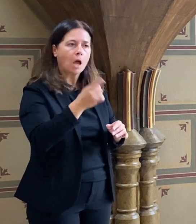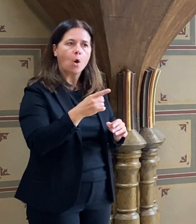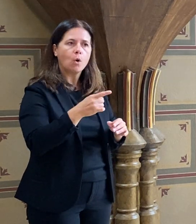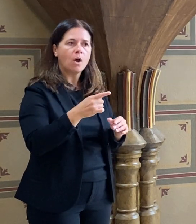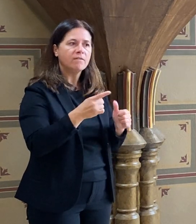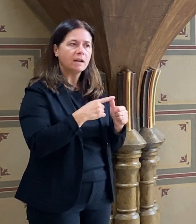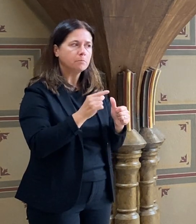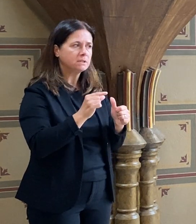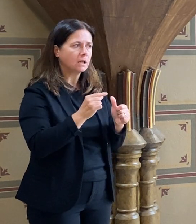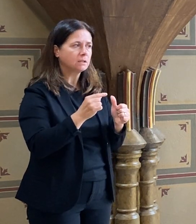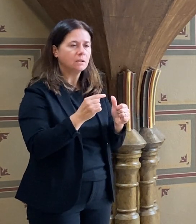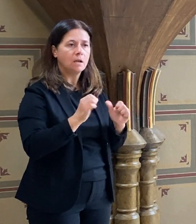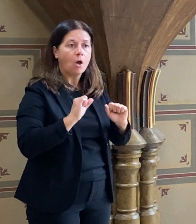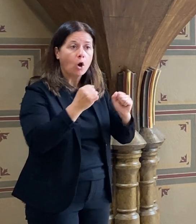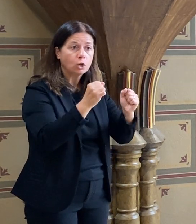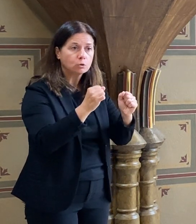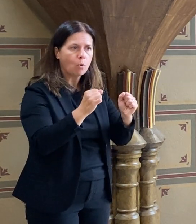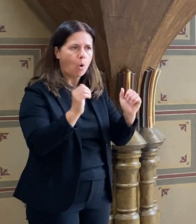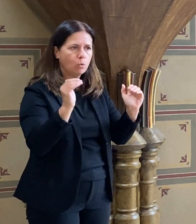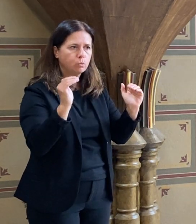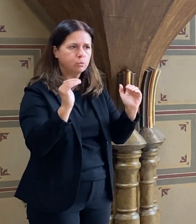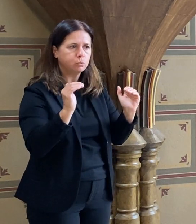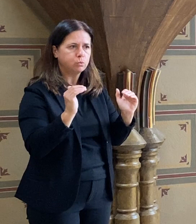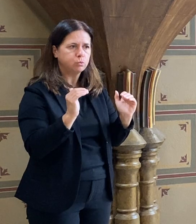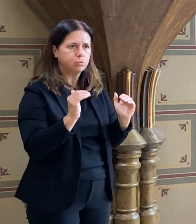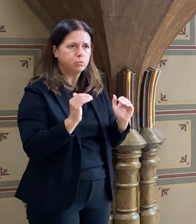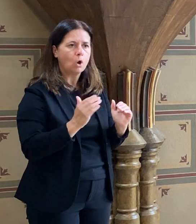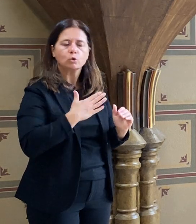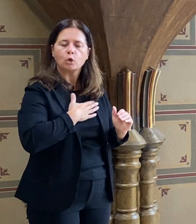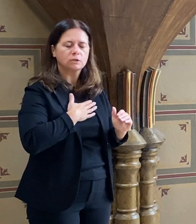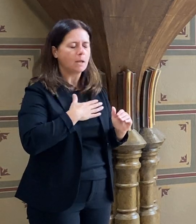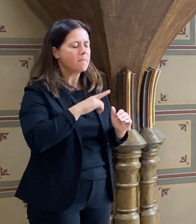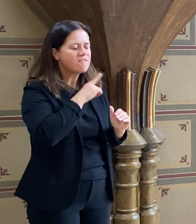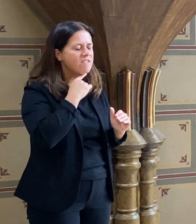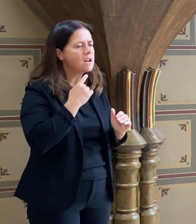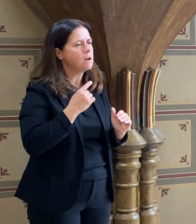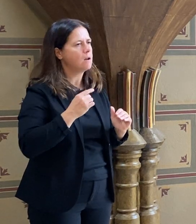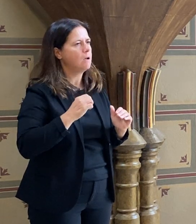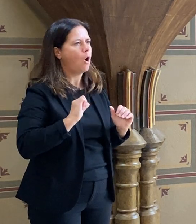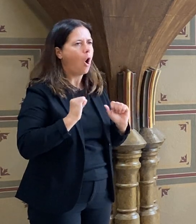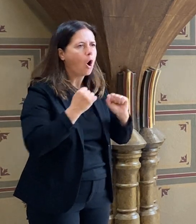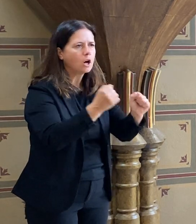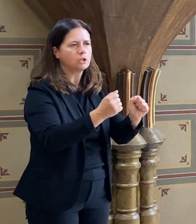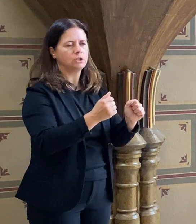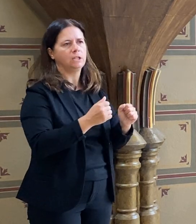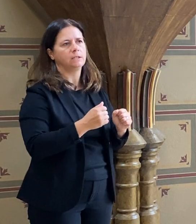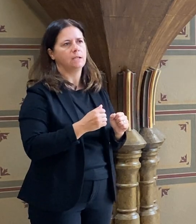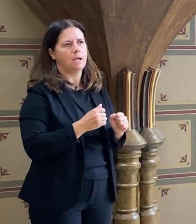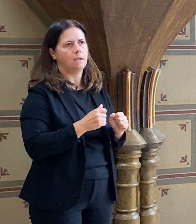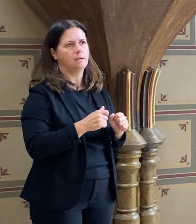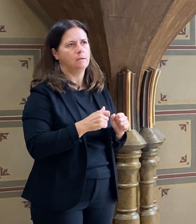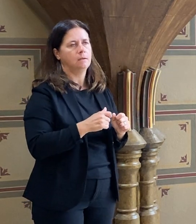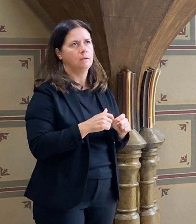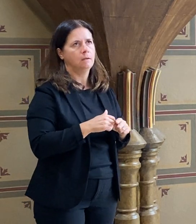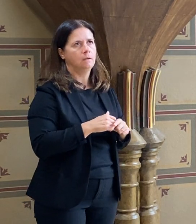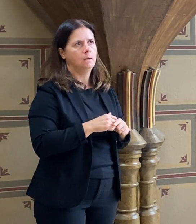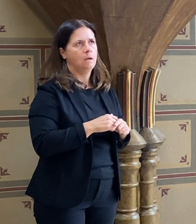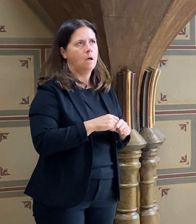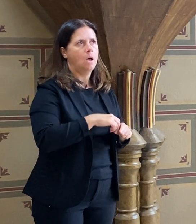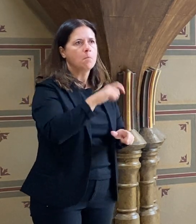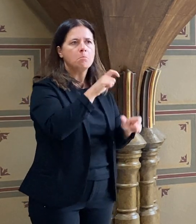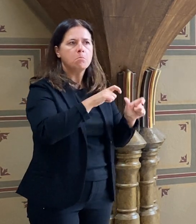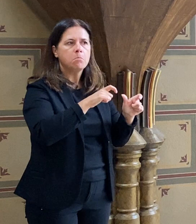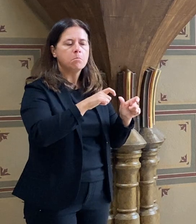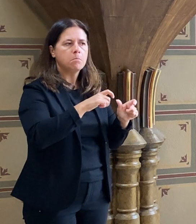nachlässt, so schaut ihr immer noch auf viele Engagierte, die es euch